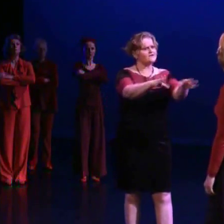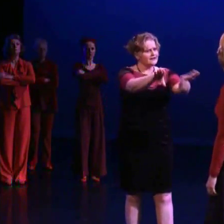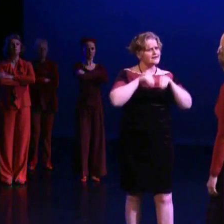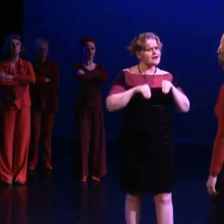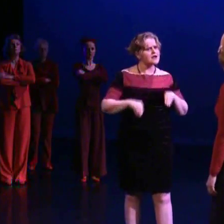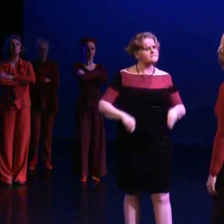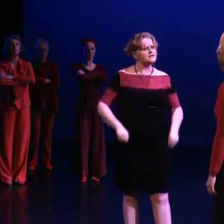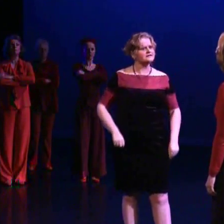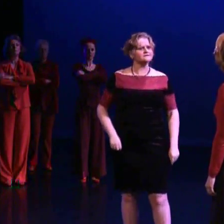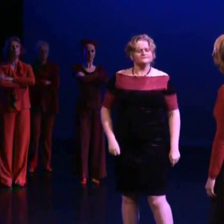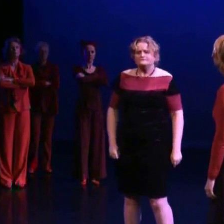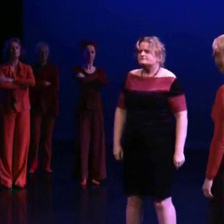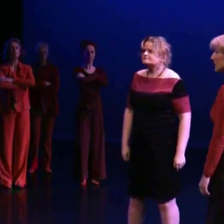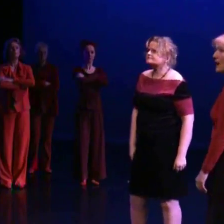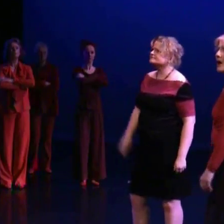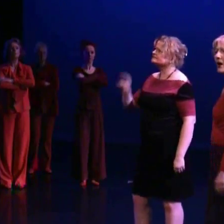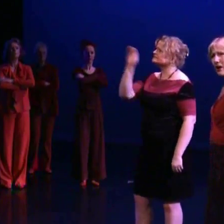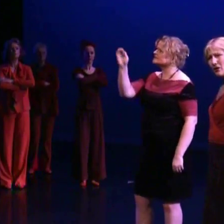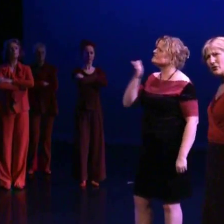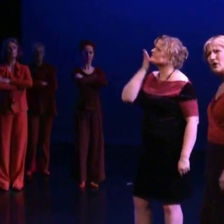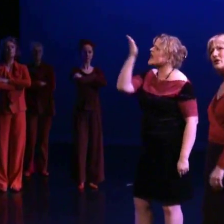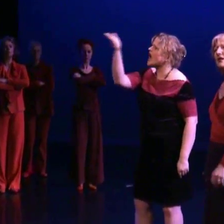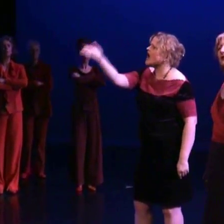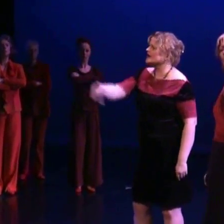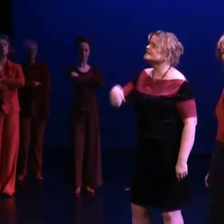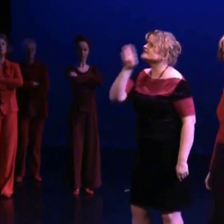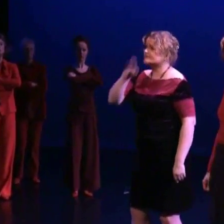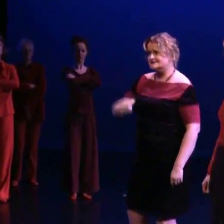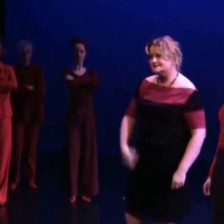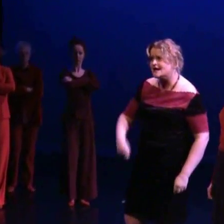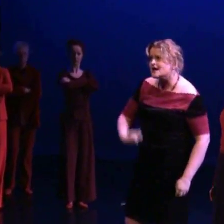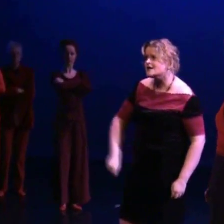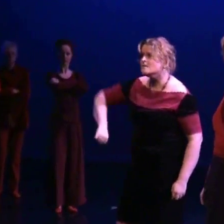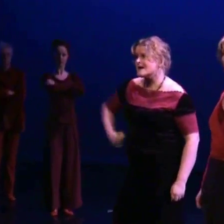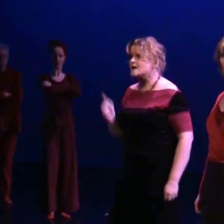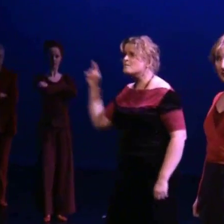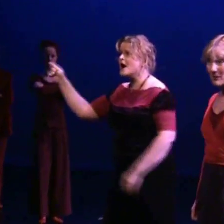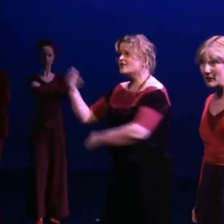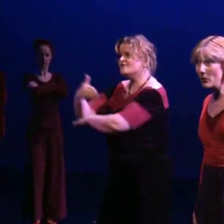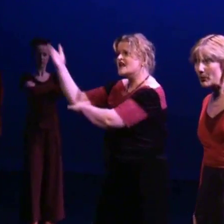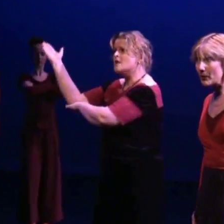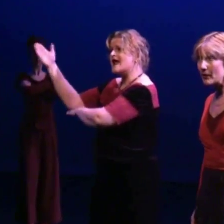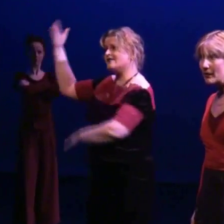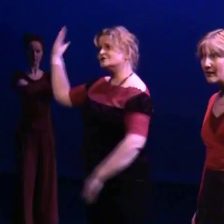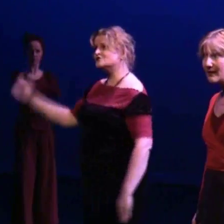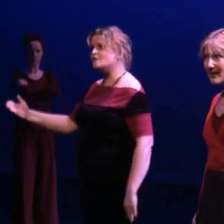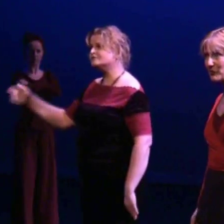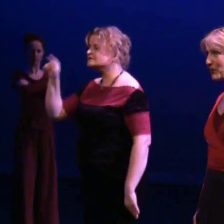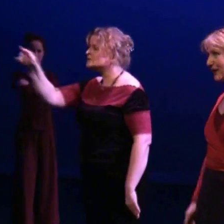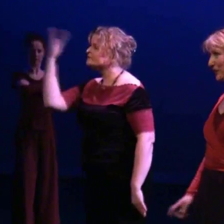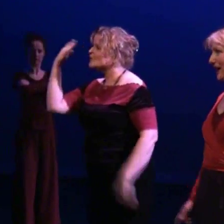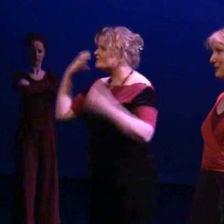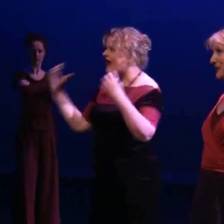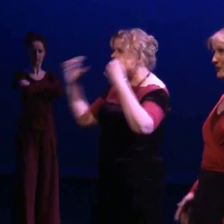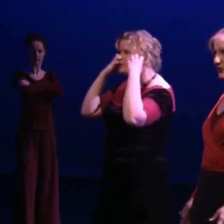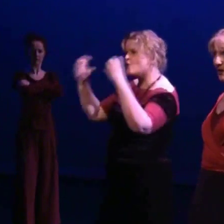Dat huwelijk is een compromis. Oh, dus als ik doorga met scheren, houdt dat vreemdgaan van mijn man op. Heeft